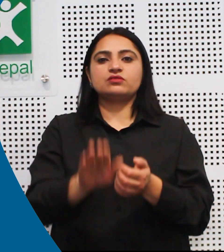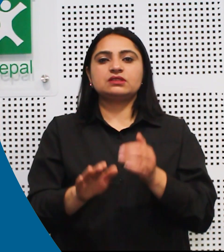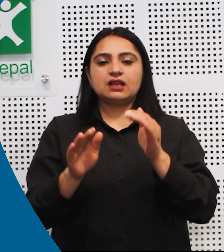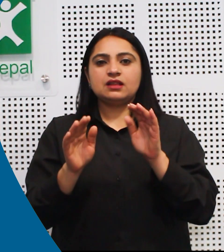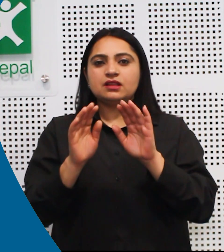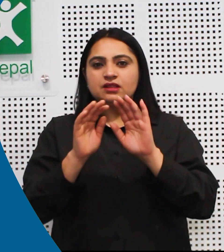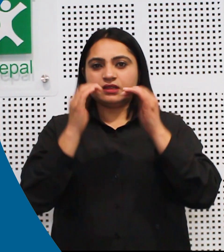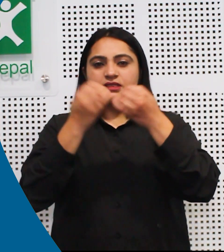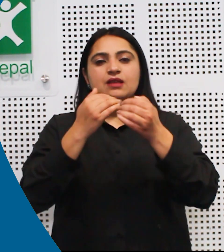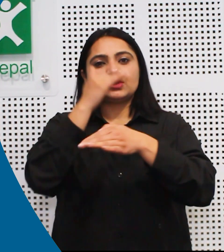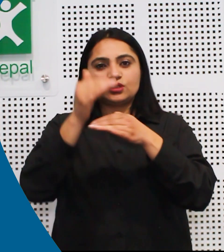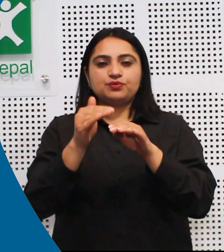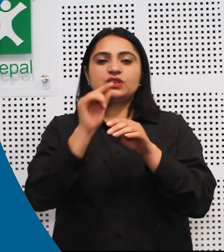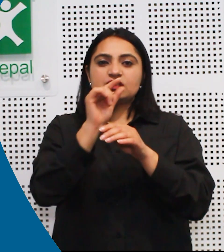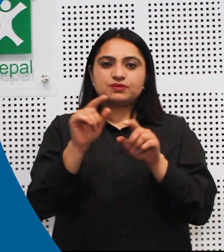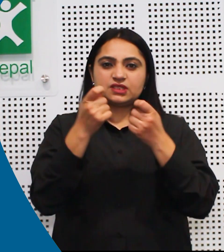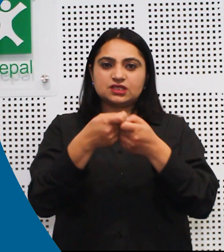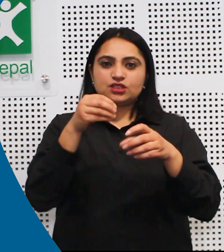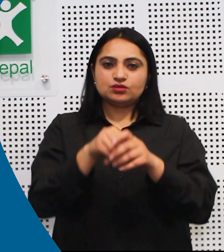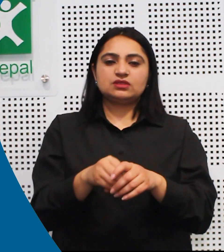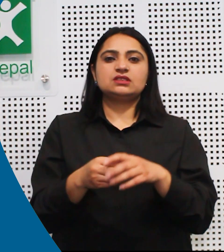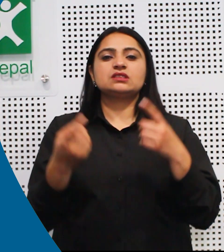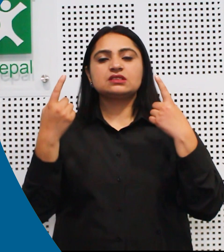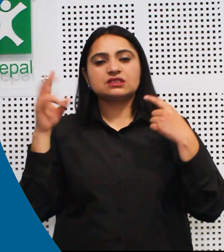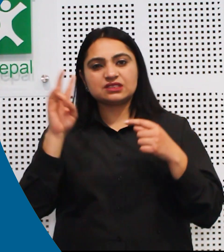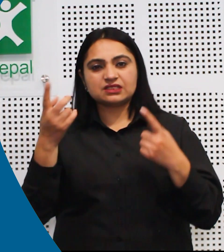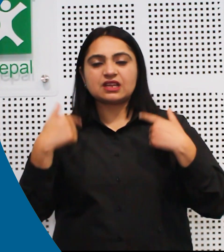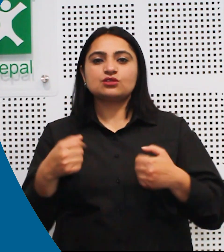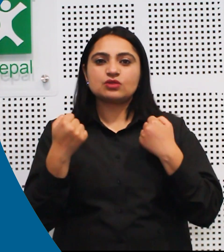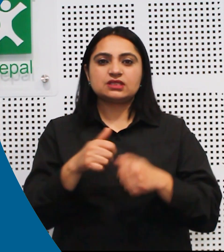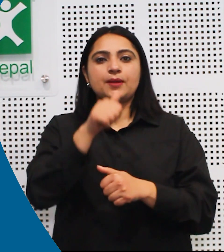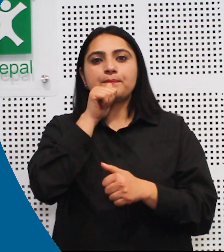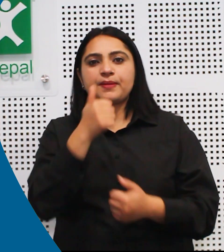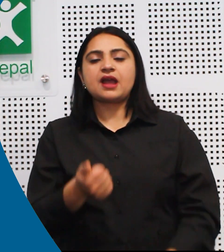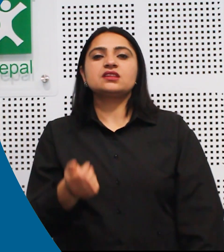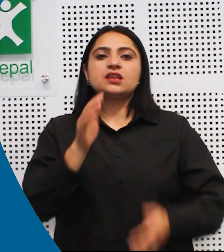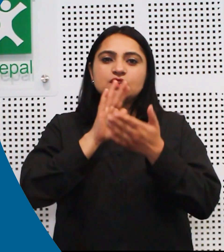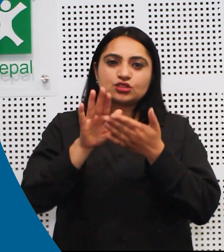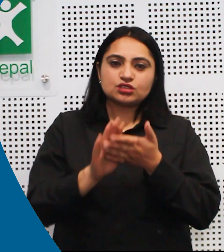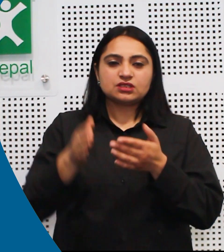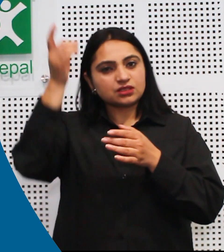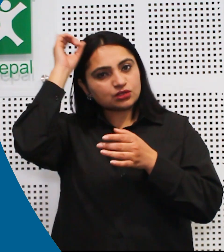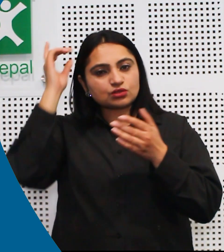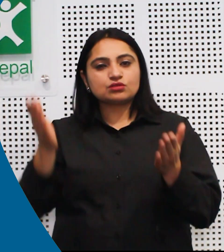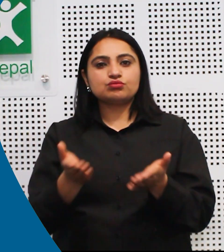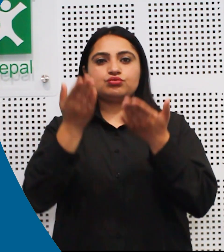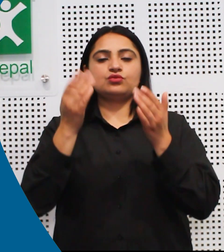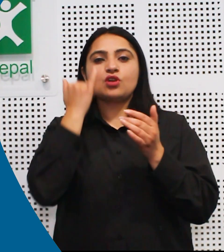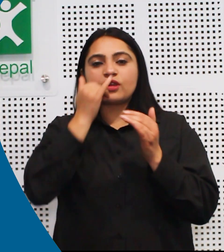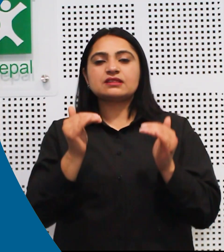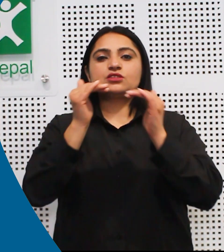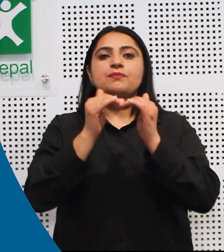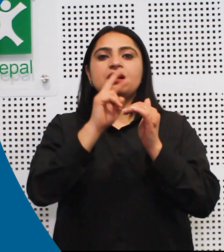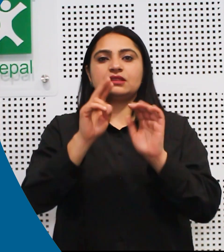विकास विषय क्षेत्रभित्र शिक्षा, स्वास्थ्य, खानेपानी तथा सरसफाई, संस्कृति प्रवर्धन, लैङ्गिक समानता